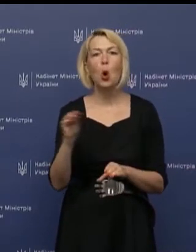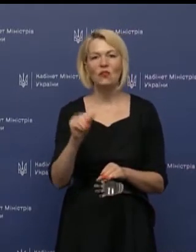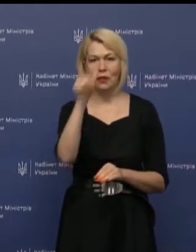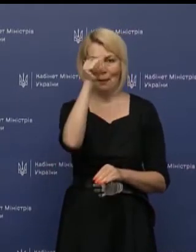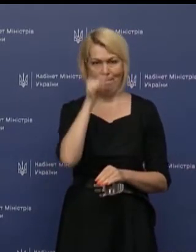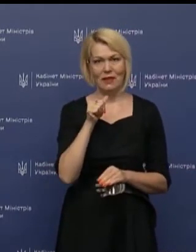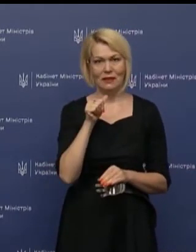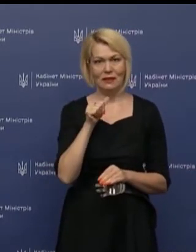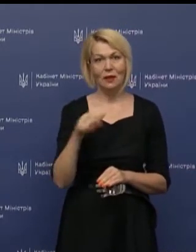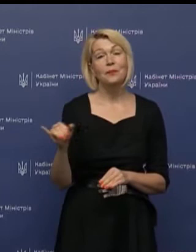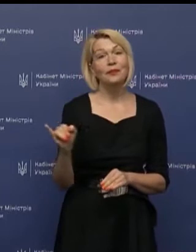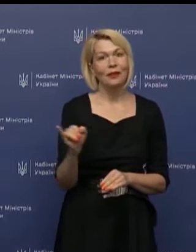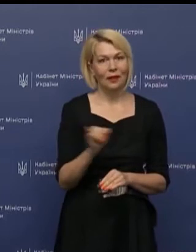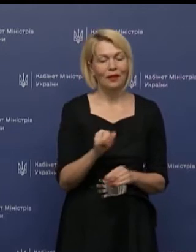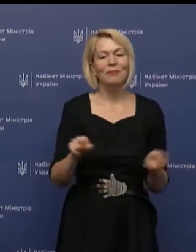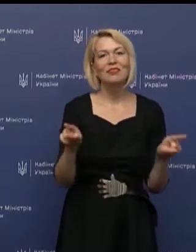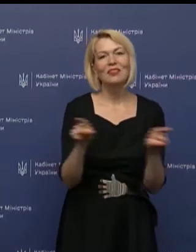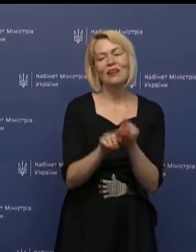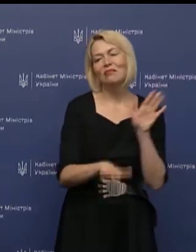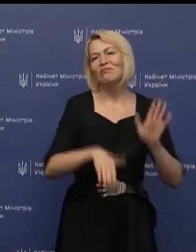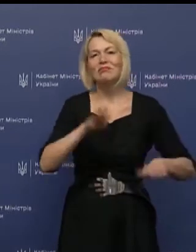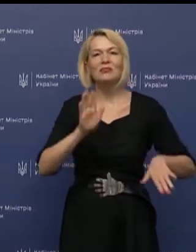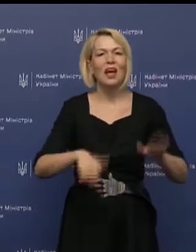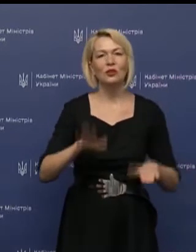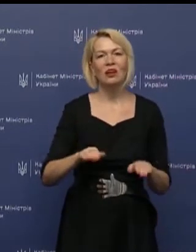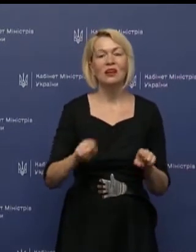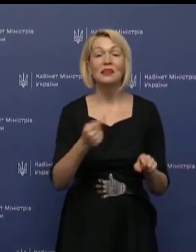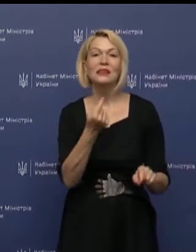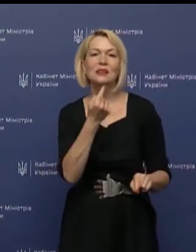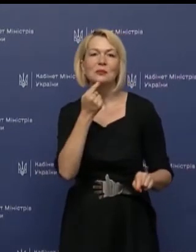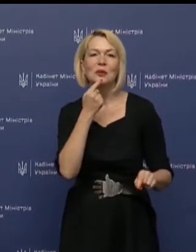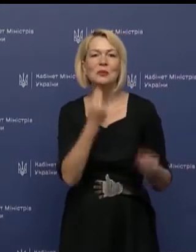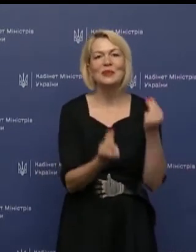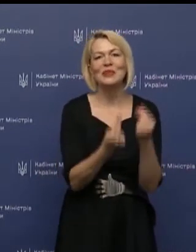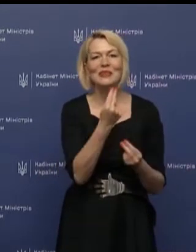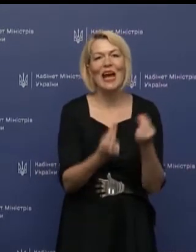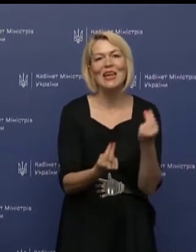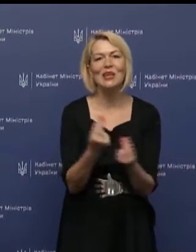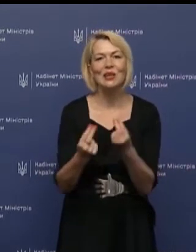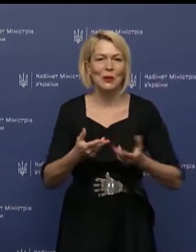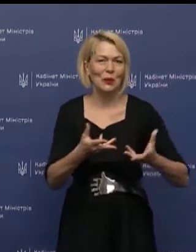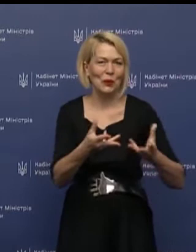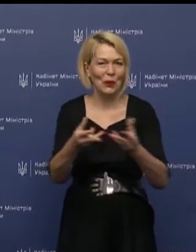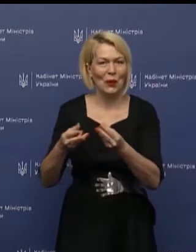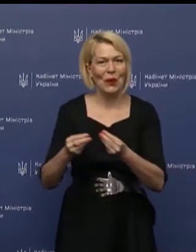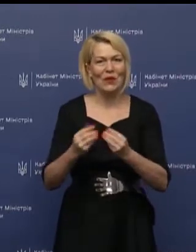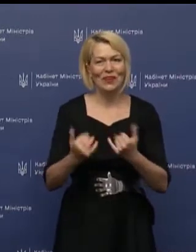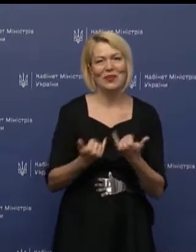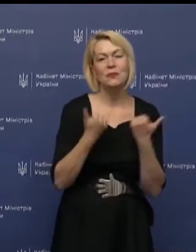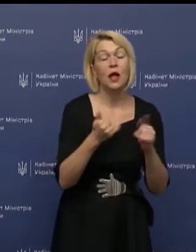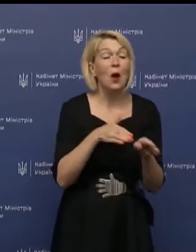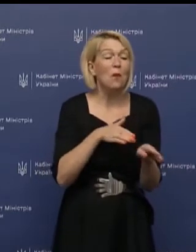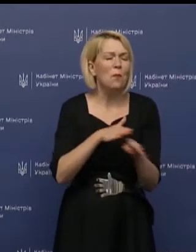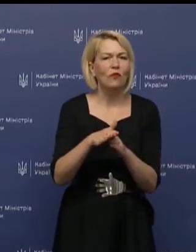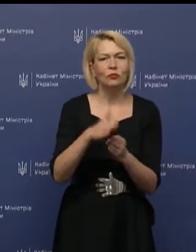місяці. І таке нехтування і спроби заігрування з ними, тобто про повну